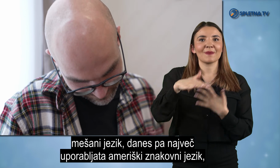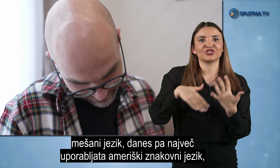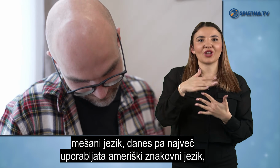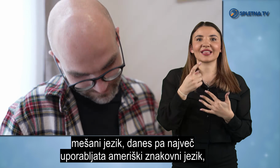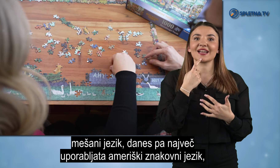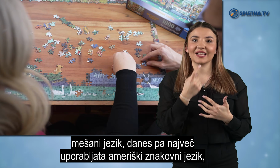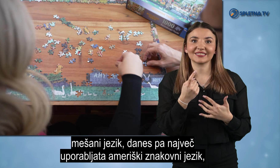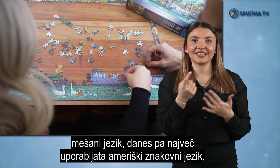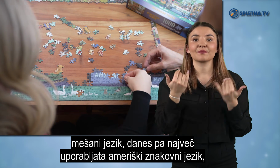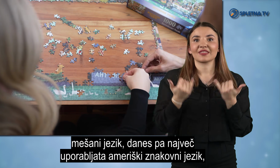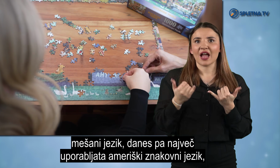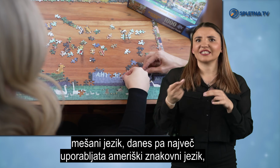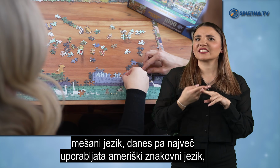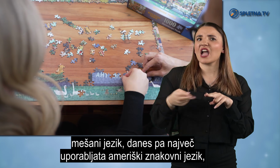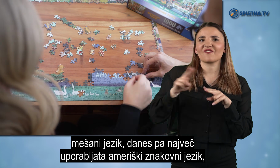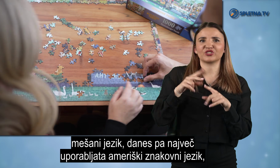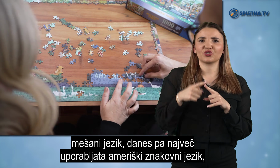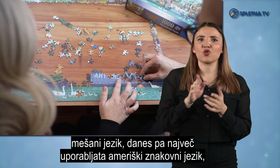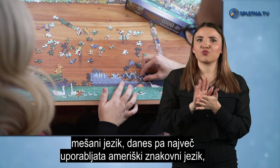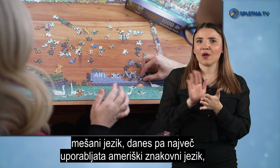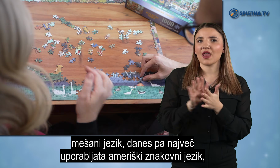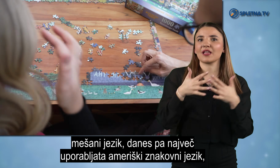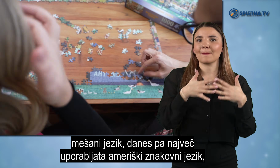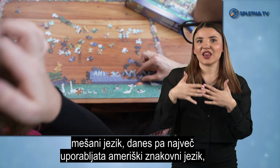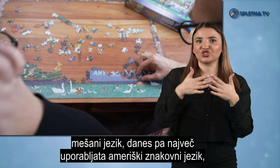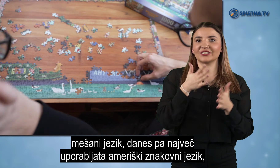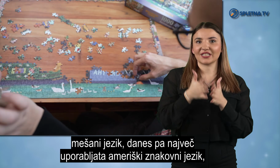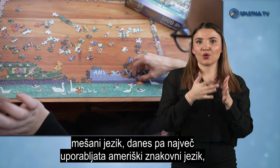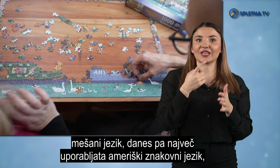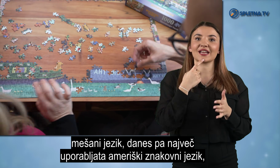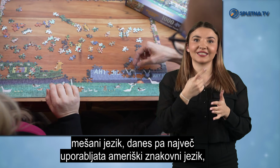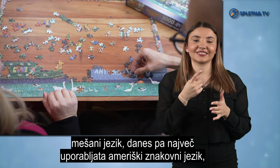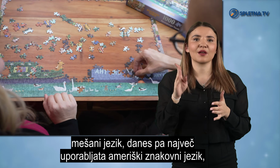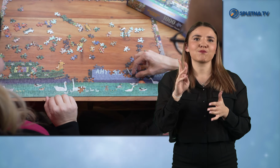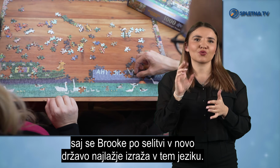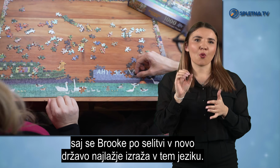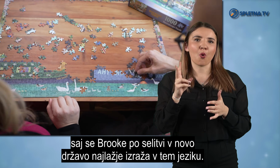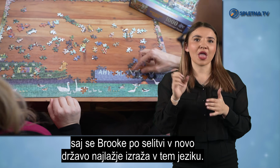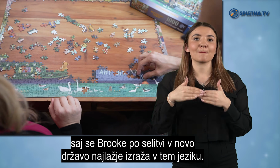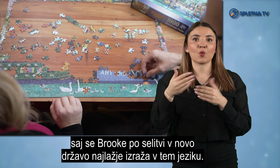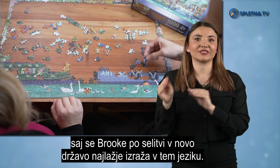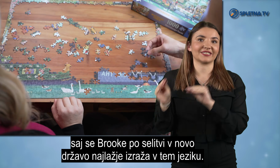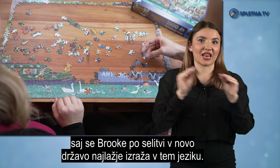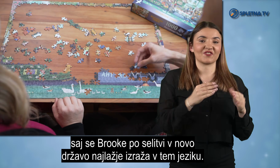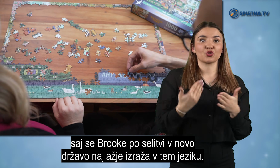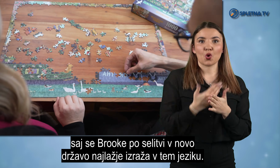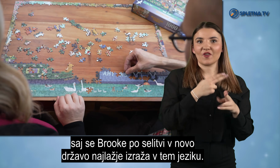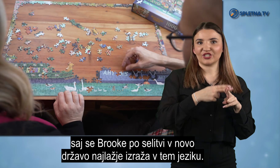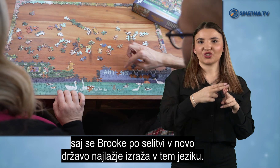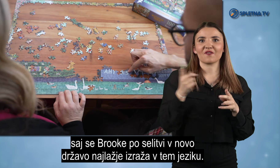jezik, danes pa največ uporabljata ameriški znakovni jezik, saj se Brooke po selitvi v novo državo najlažje izraža v